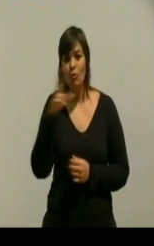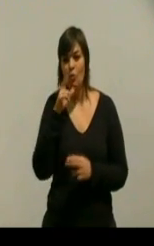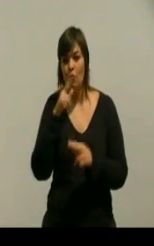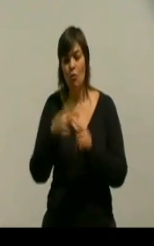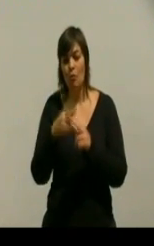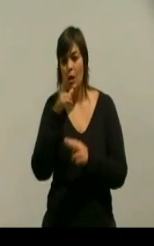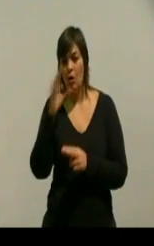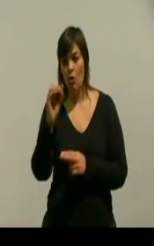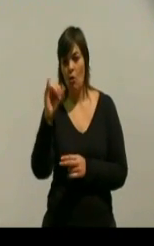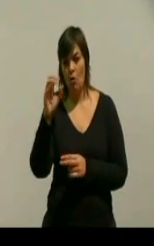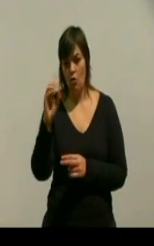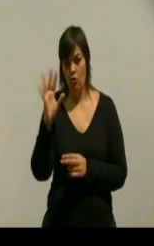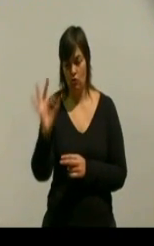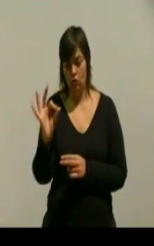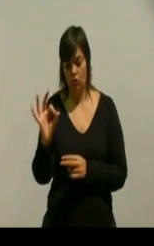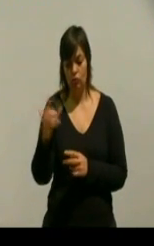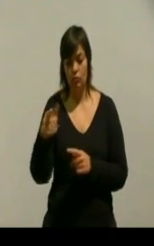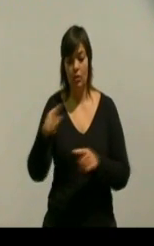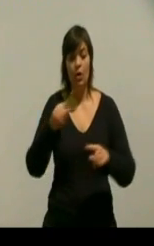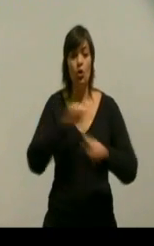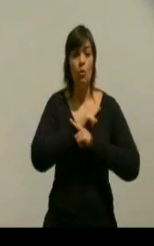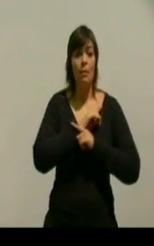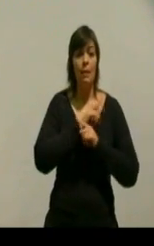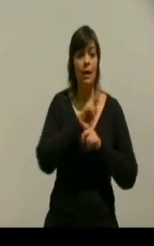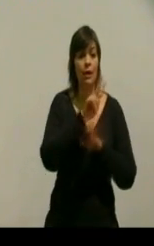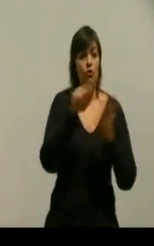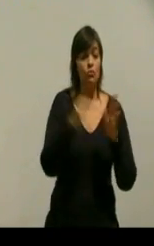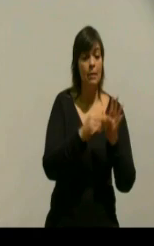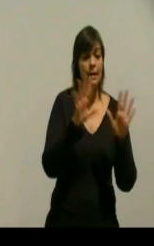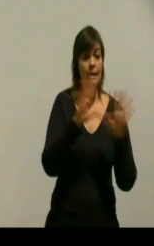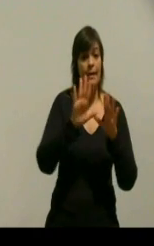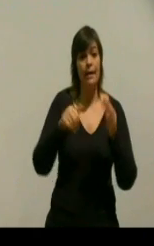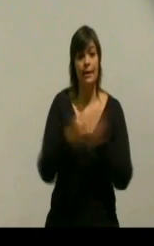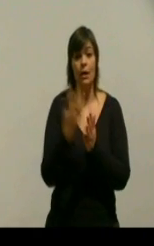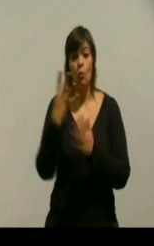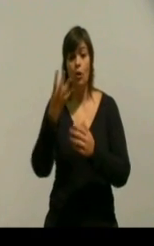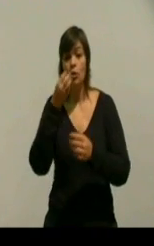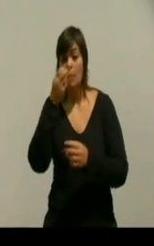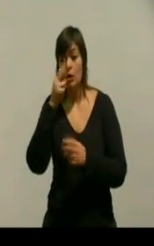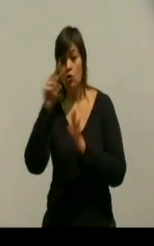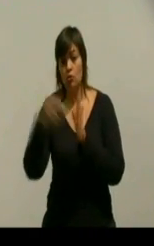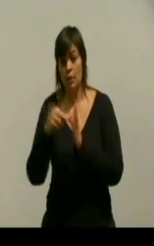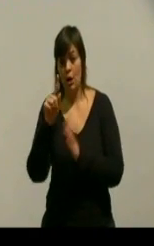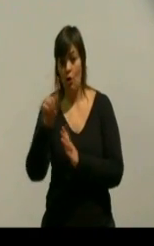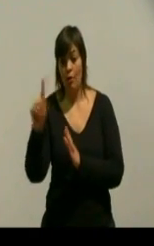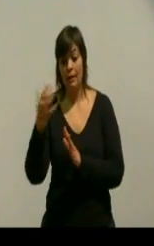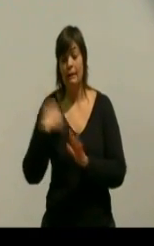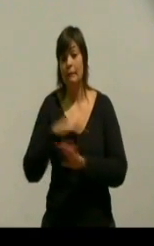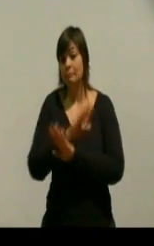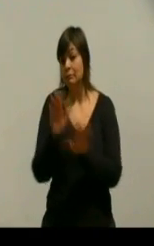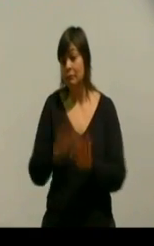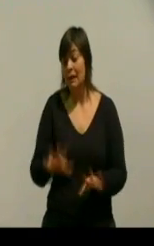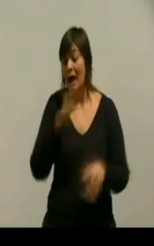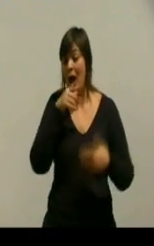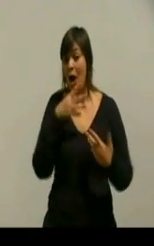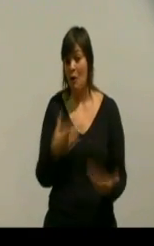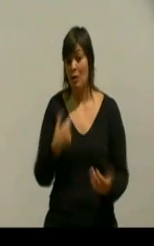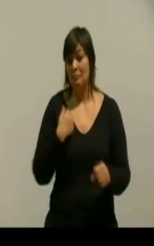Lo desarrollé de noviembre del 2010 al 4 de mayo del 2011. Y por último, ahora soy técnico